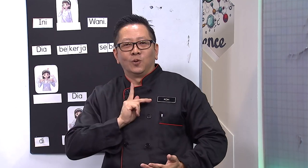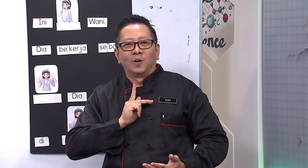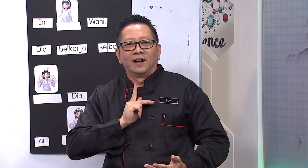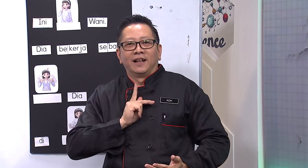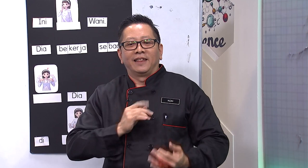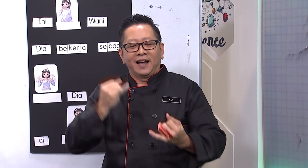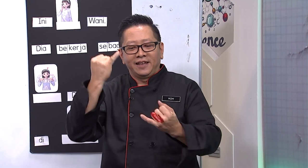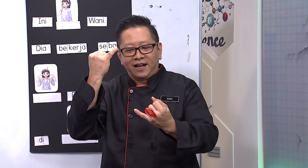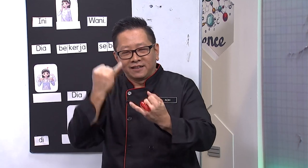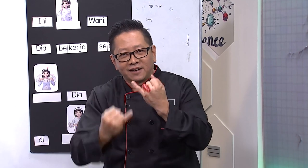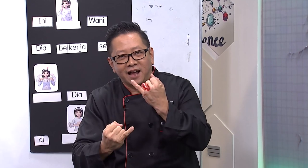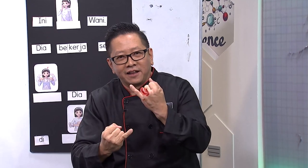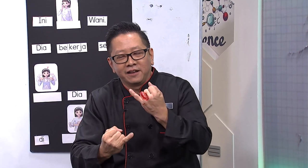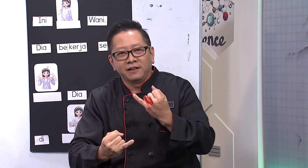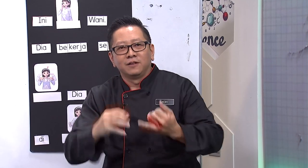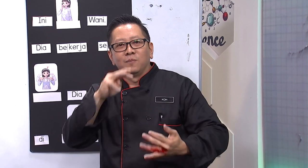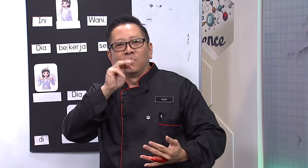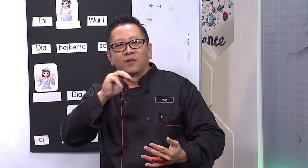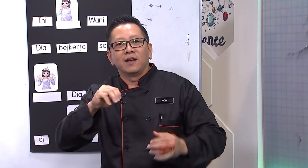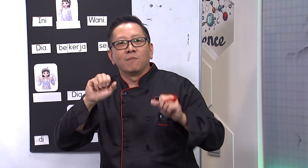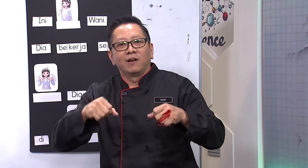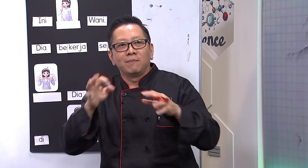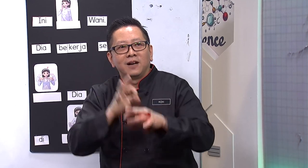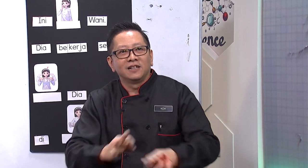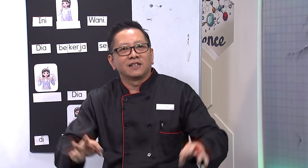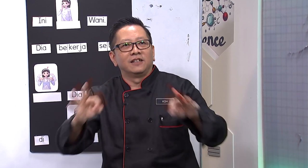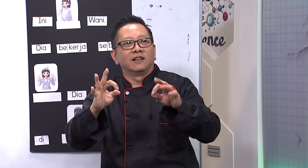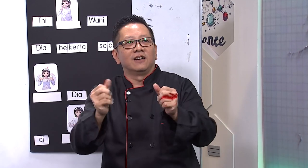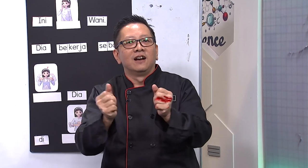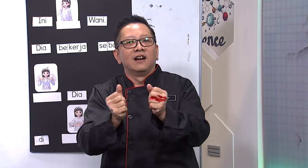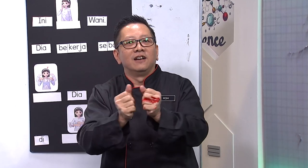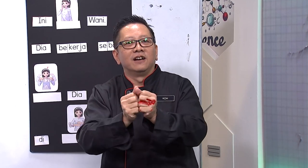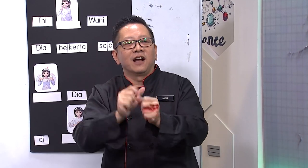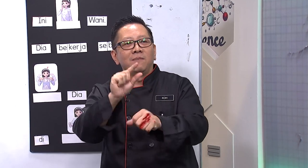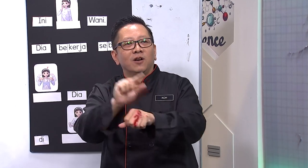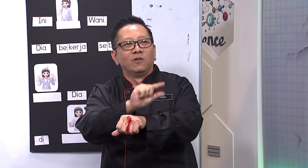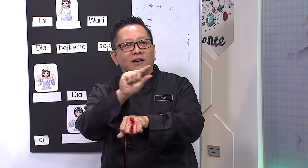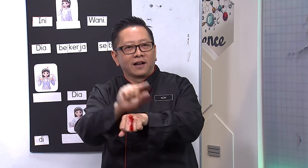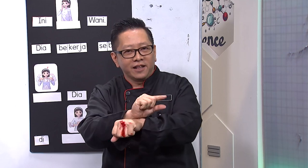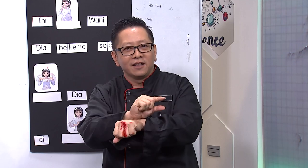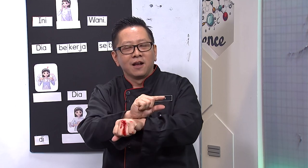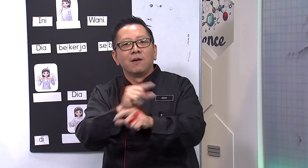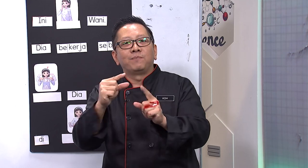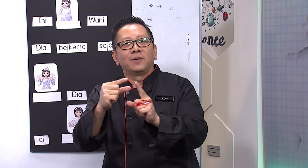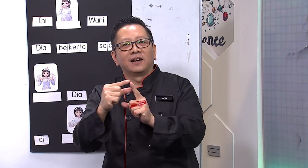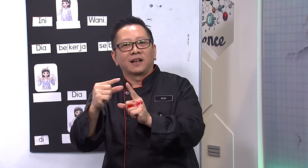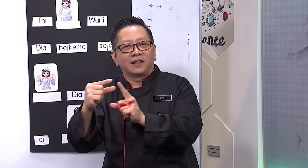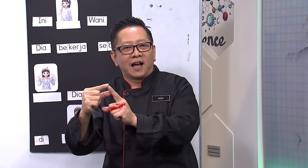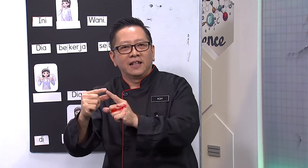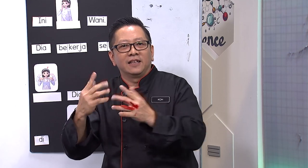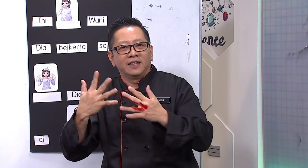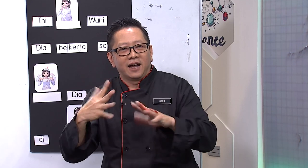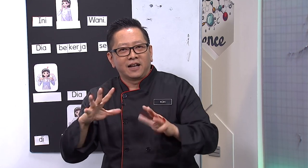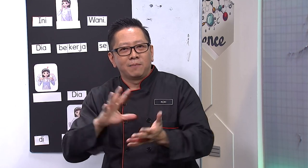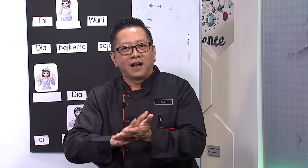Pilihanku. Dan yang terakhir, murid boleh bercerita dengan menggunakan